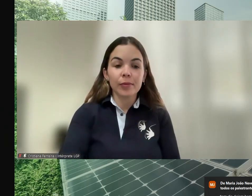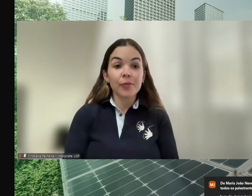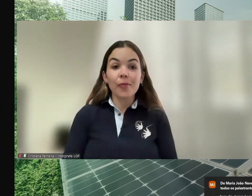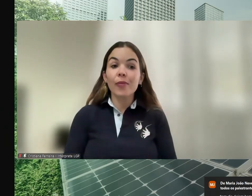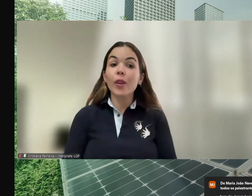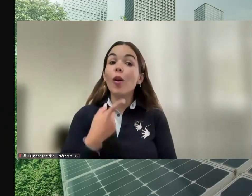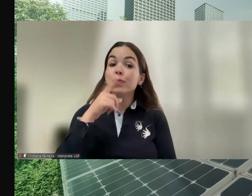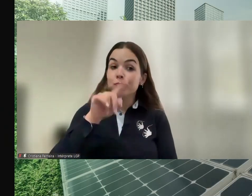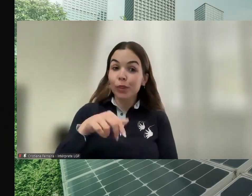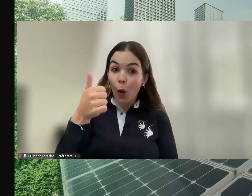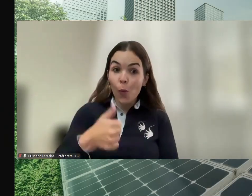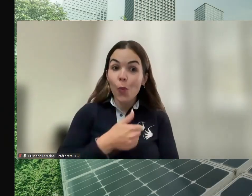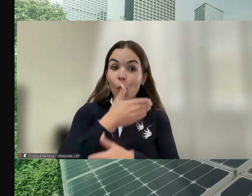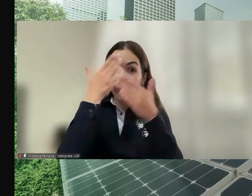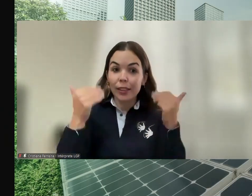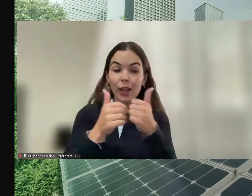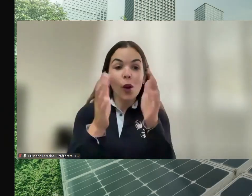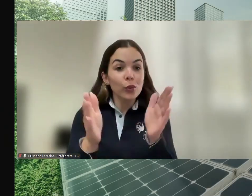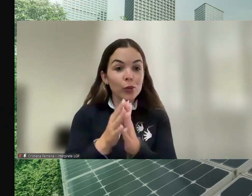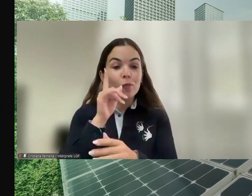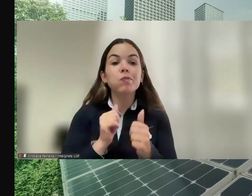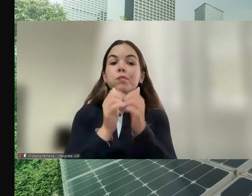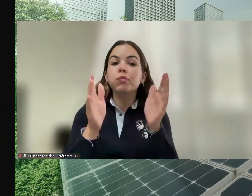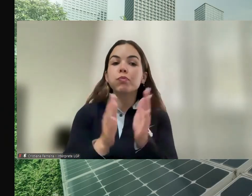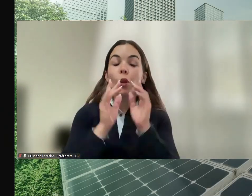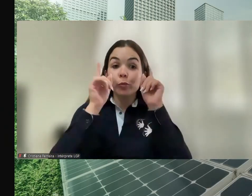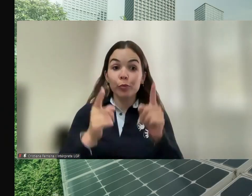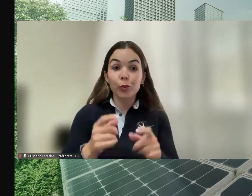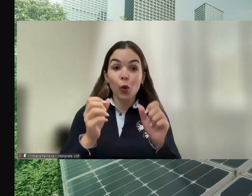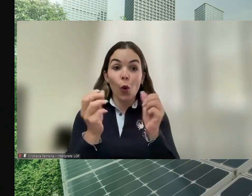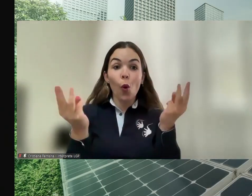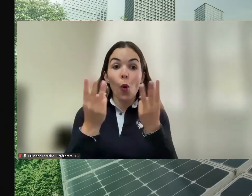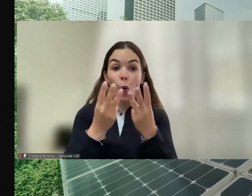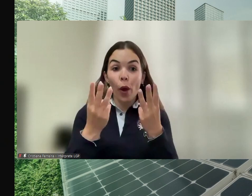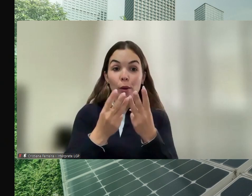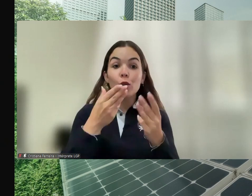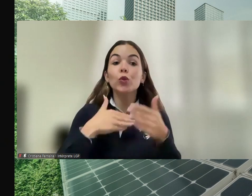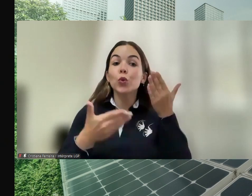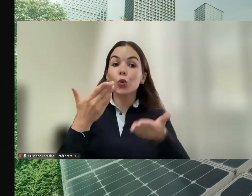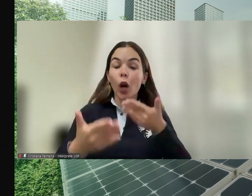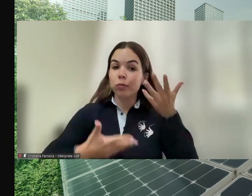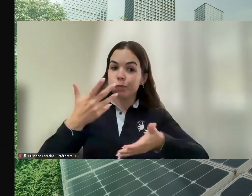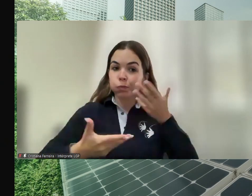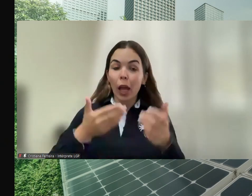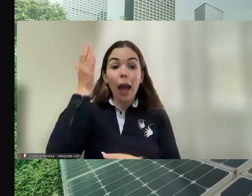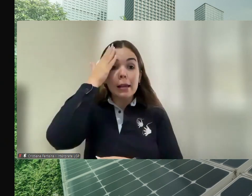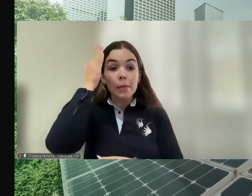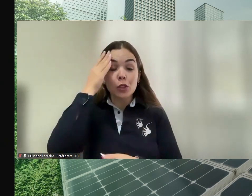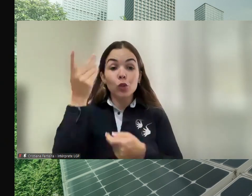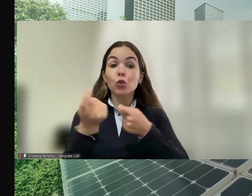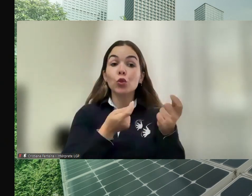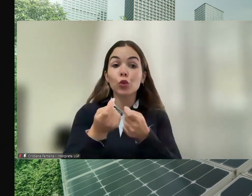Mais uma vez, bom dia a todos e a todas. Damos início ao webinar Sustentabilidade em Ação, Capacitação e Gestão Sustentável